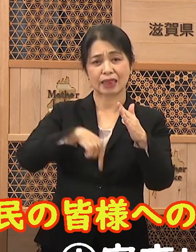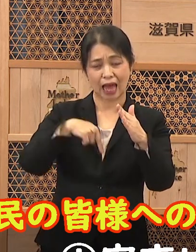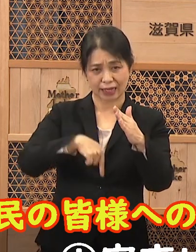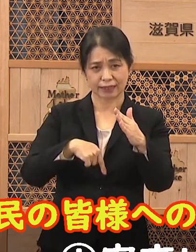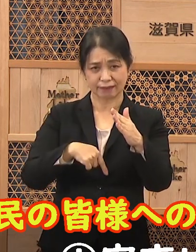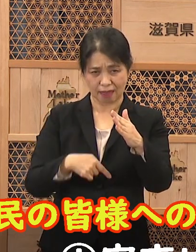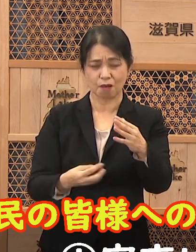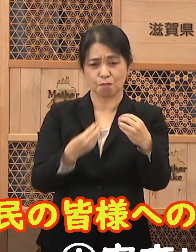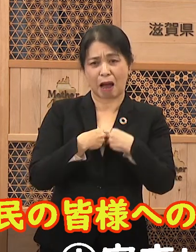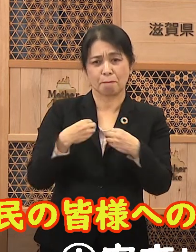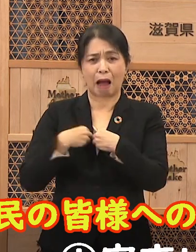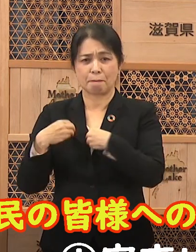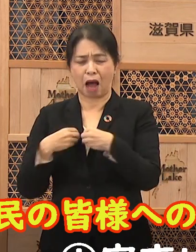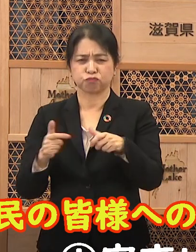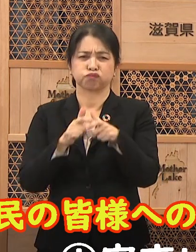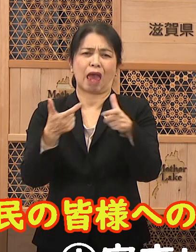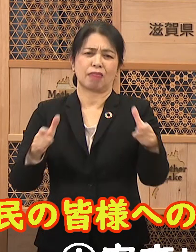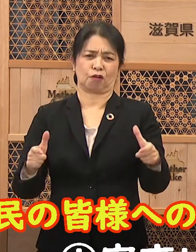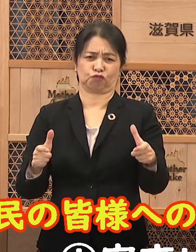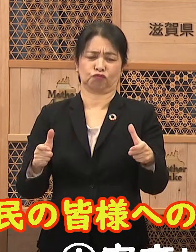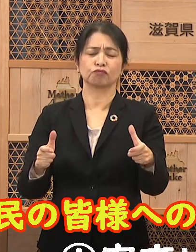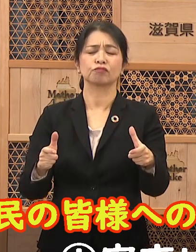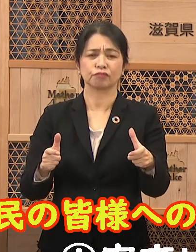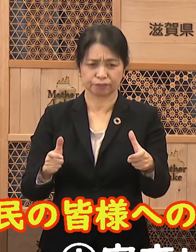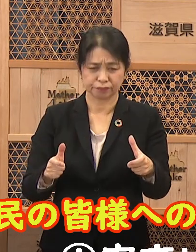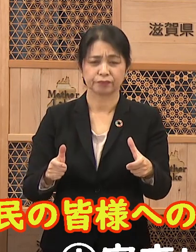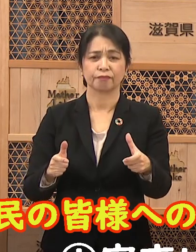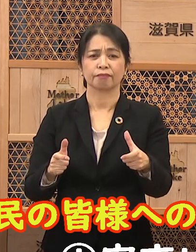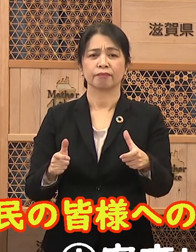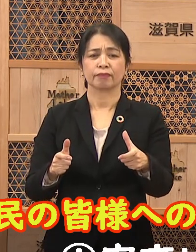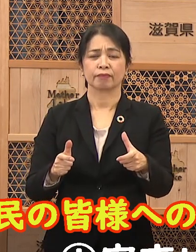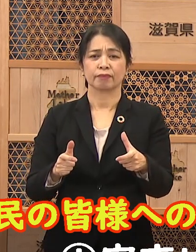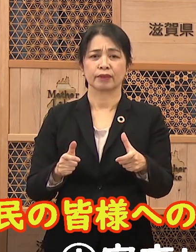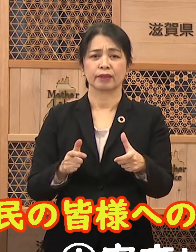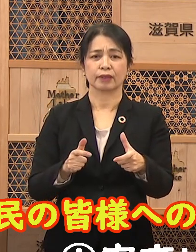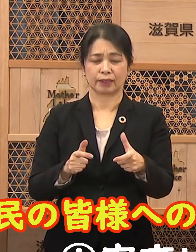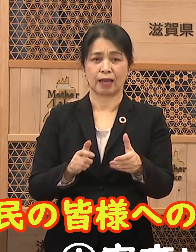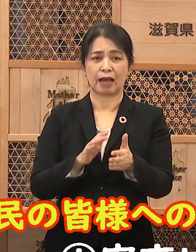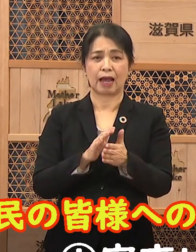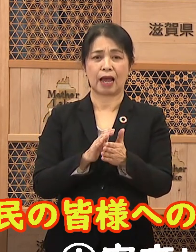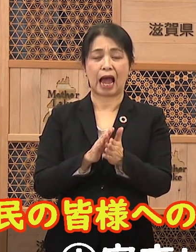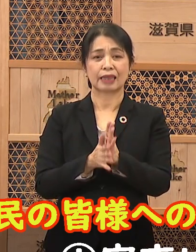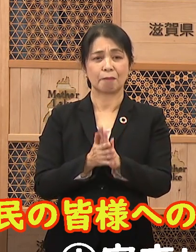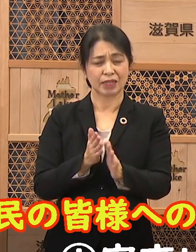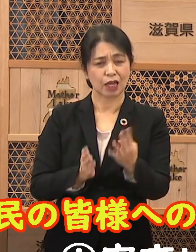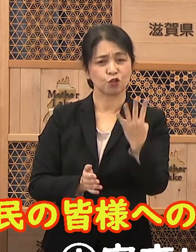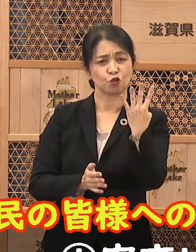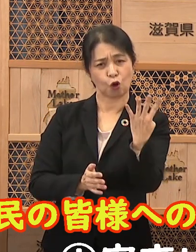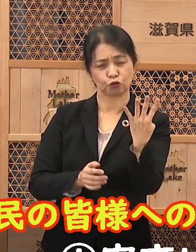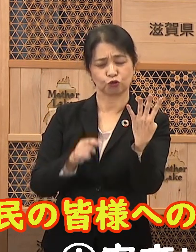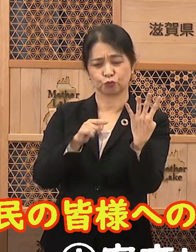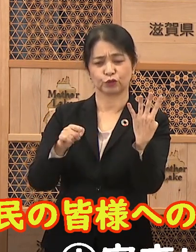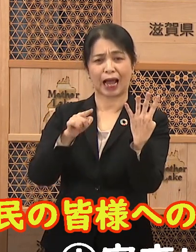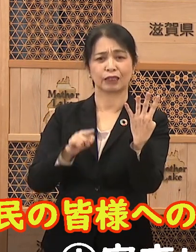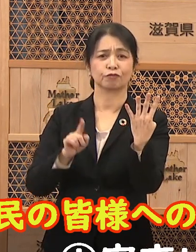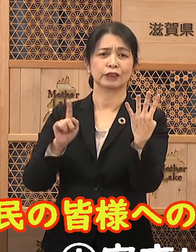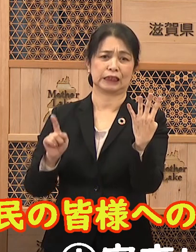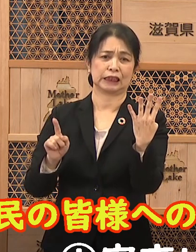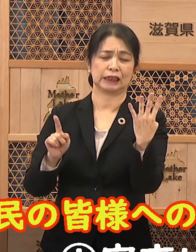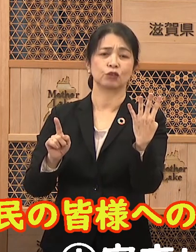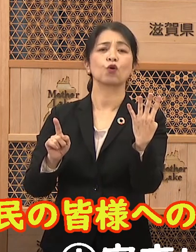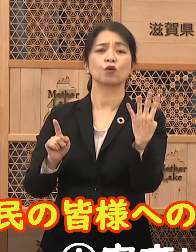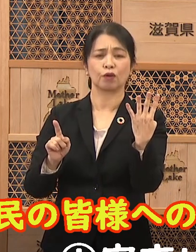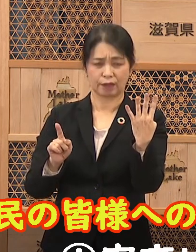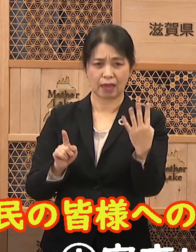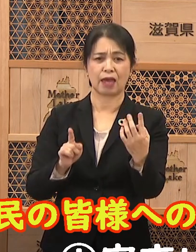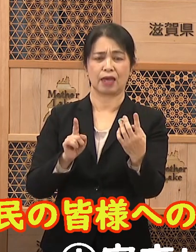いということでございますので、改めて4つのポイントプラス1ということで対策をお